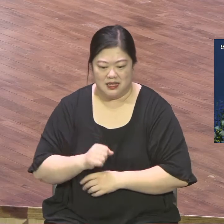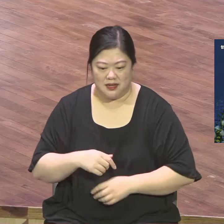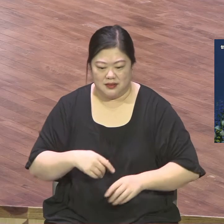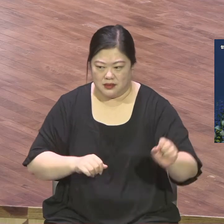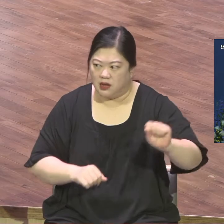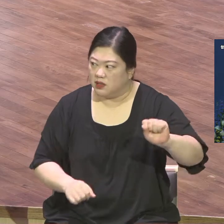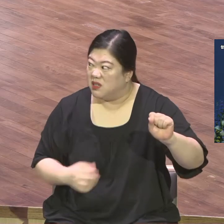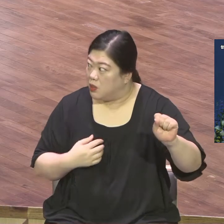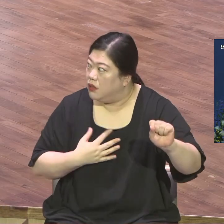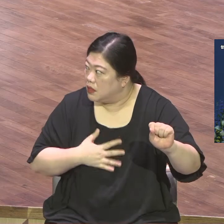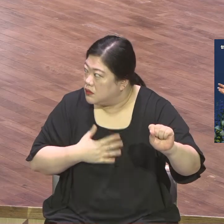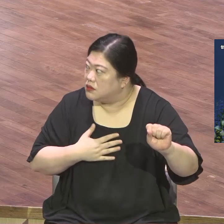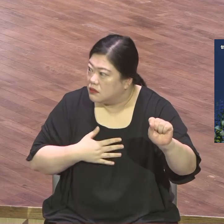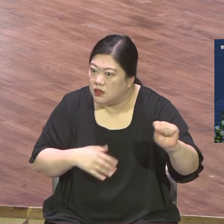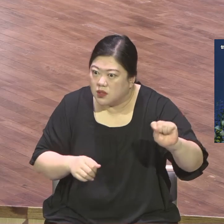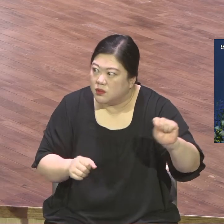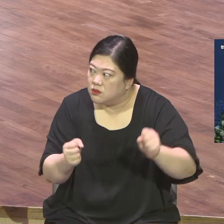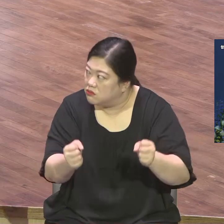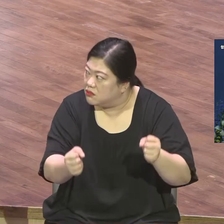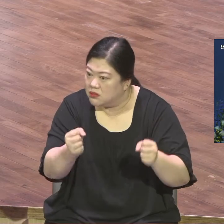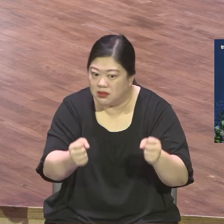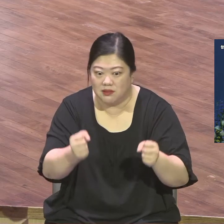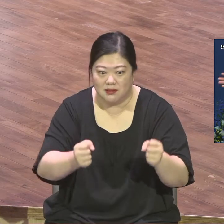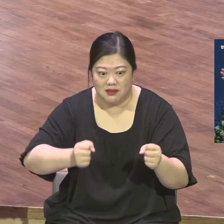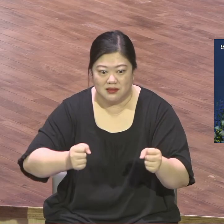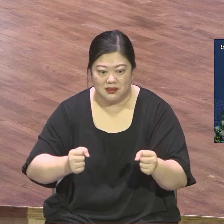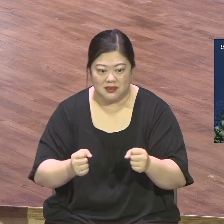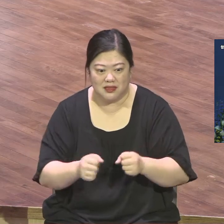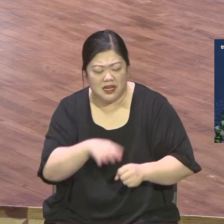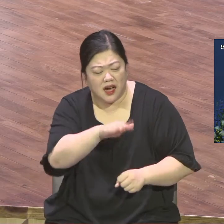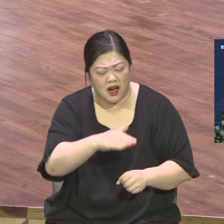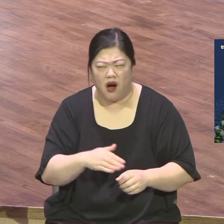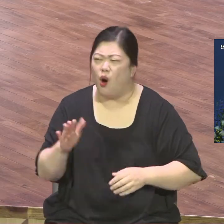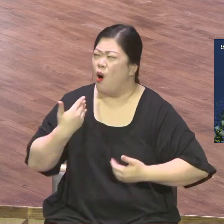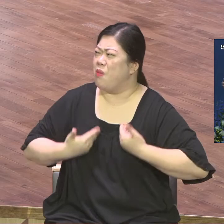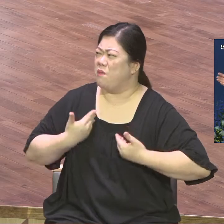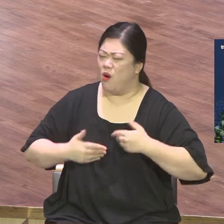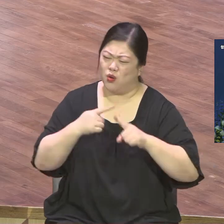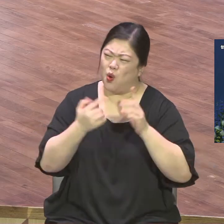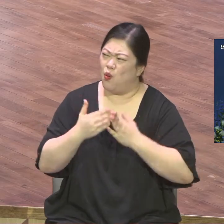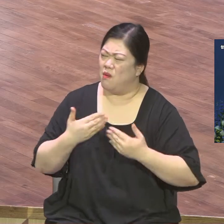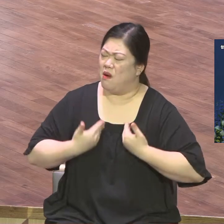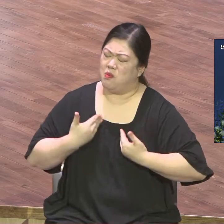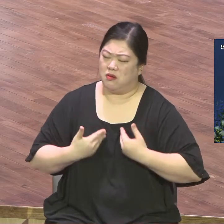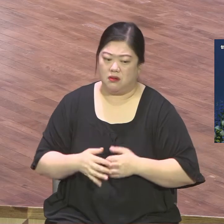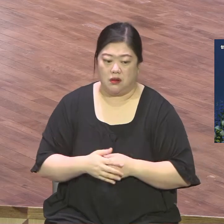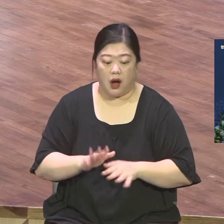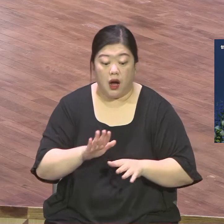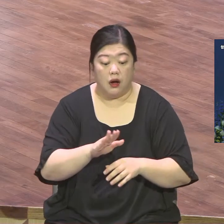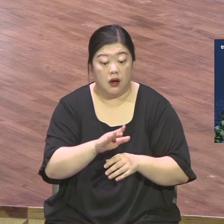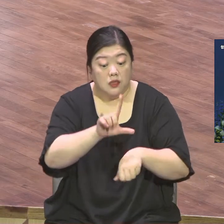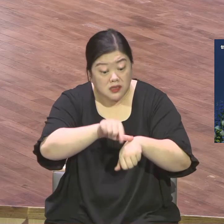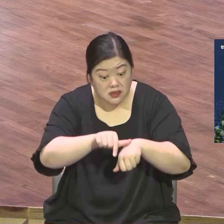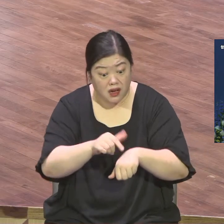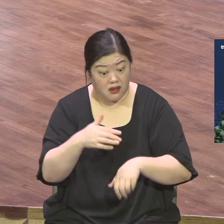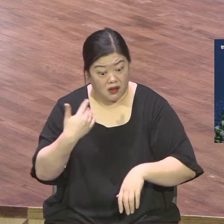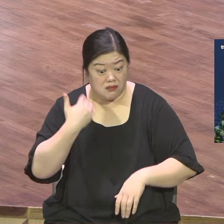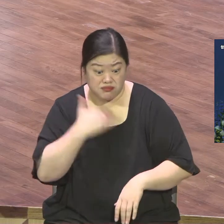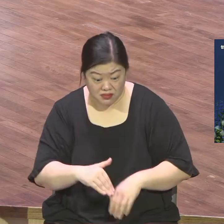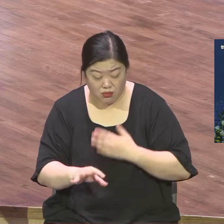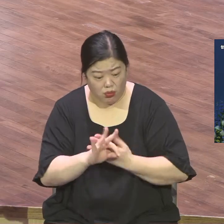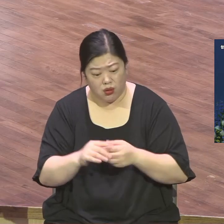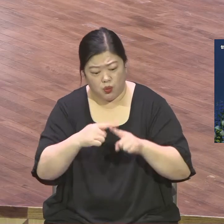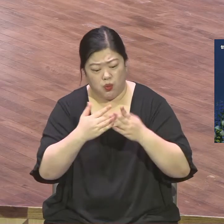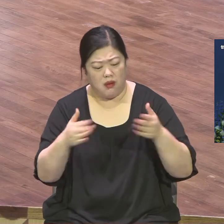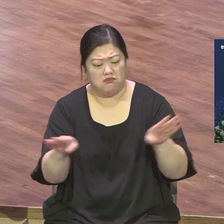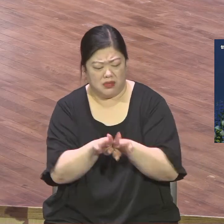자녀가 되면 끝이야. 그 다음 교회 못 나간다. 하나님 알고 계시니까 상관없어. 행편되면 나가고 안 되면 안 나가고 중요한 거는 예수를 믿냐 안